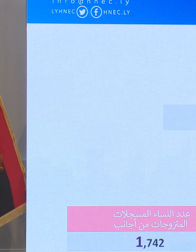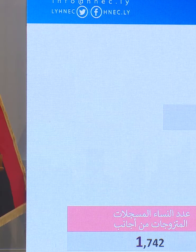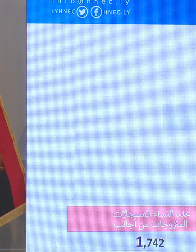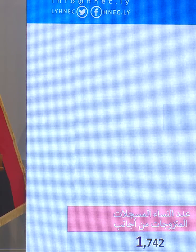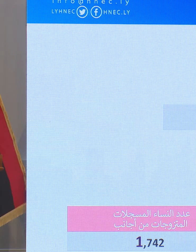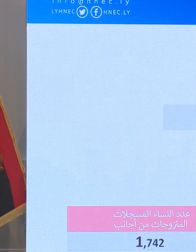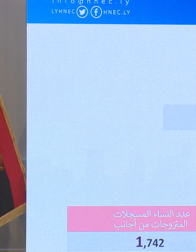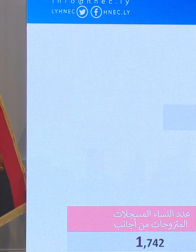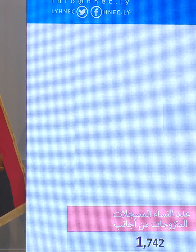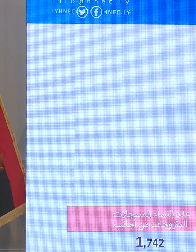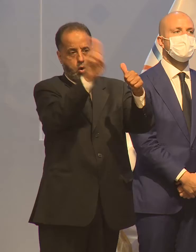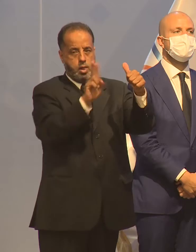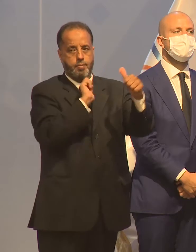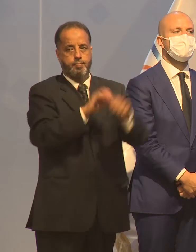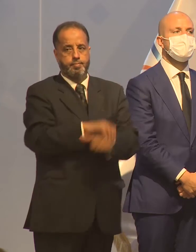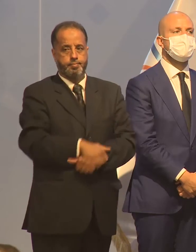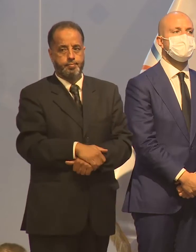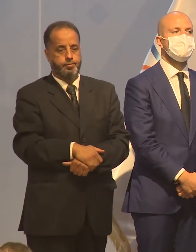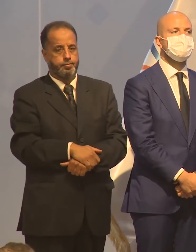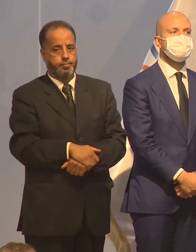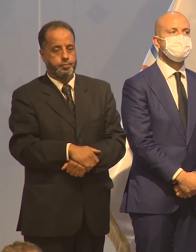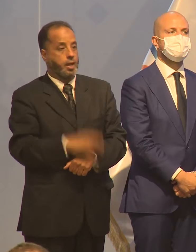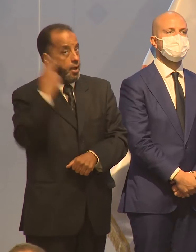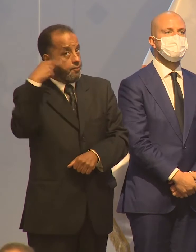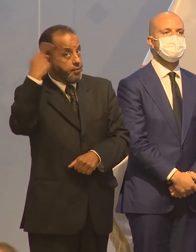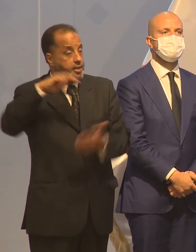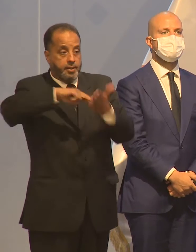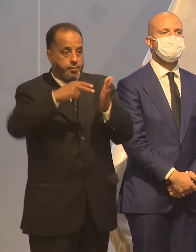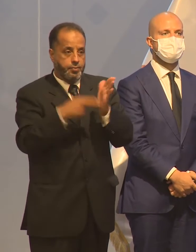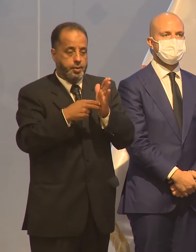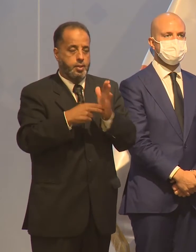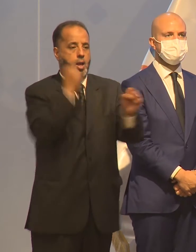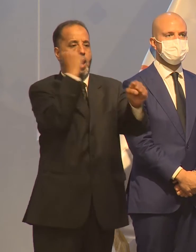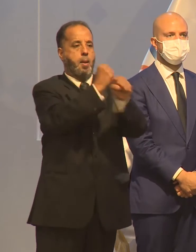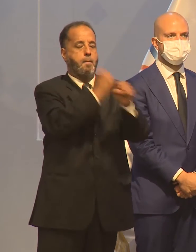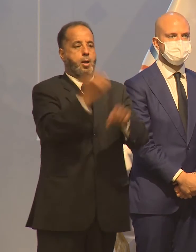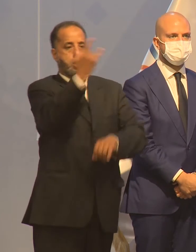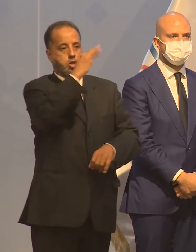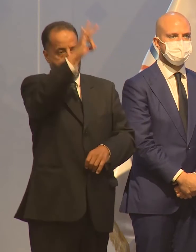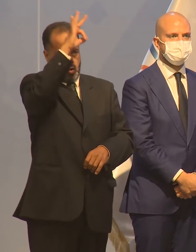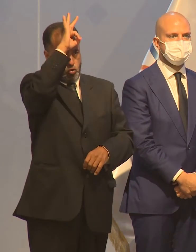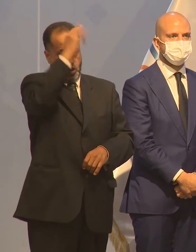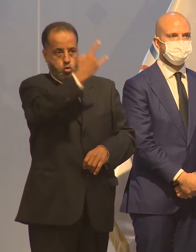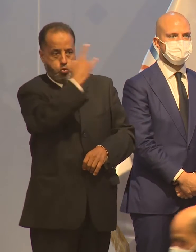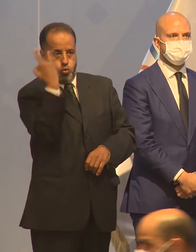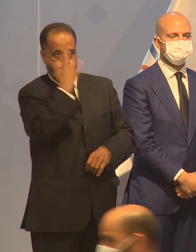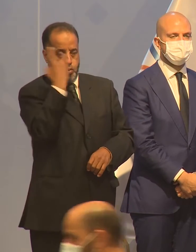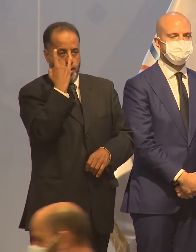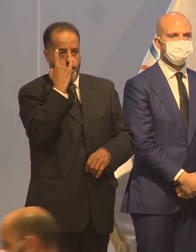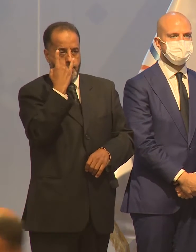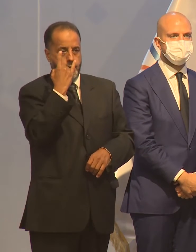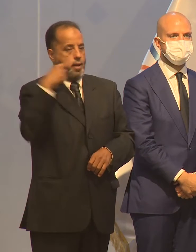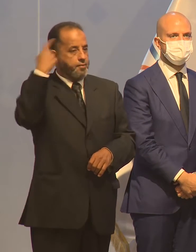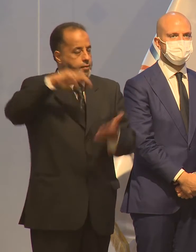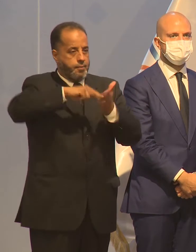1,742 ناخبة مسجلة. الخطة أو ما يتعلق بالخطة الأمنية سيد عماد، فيما